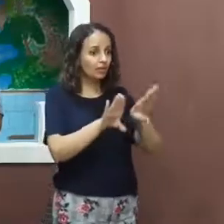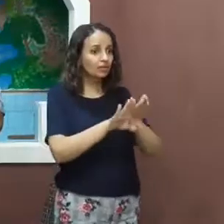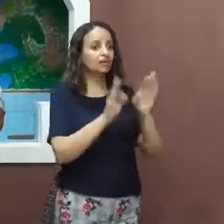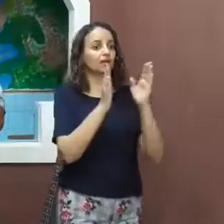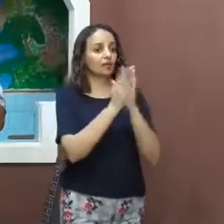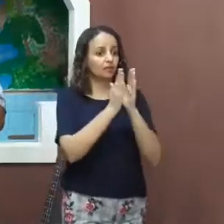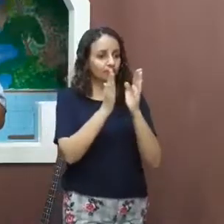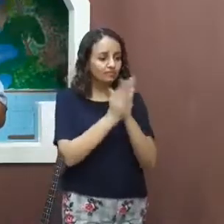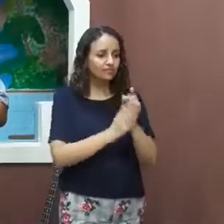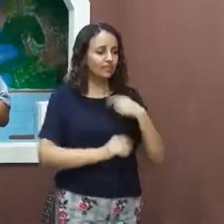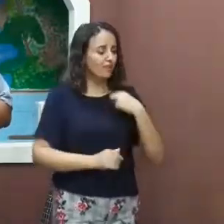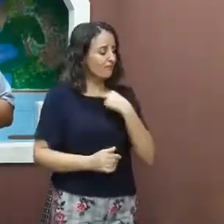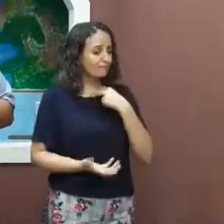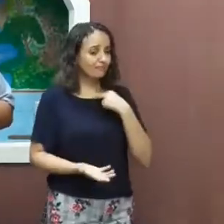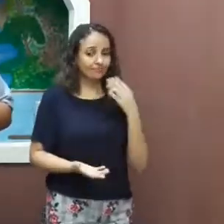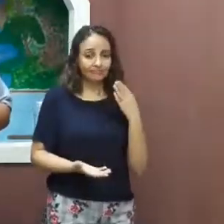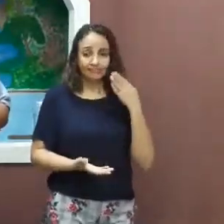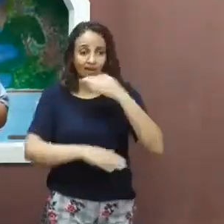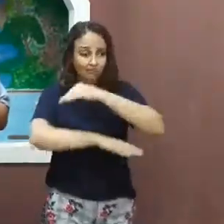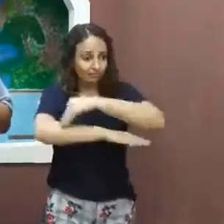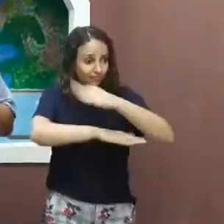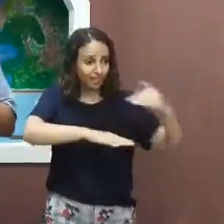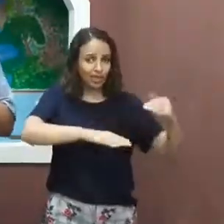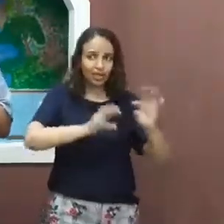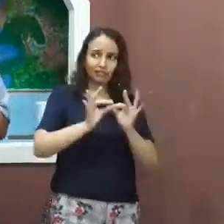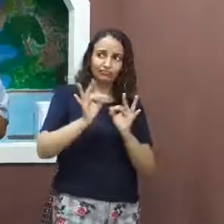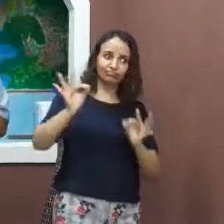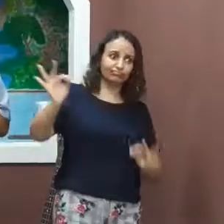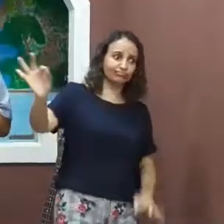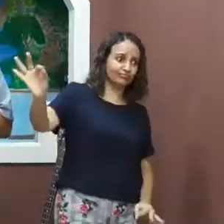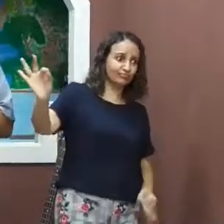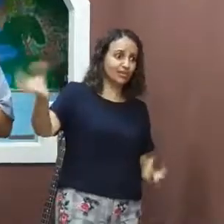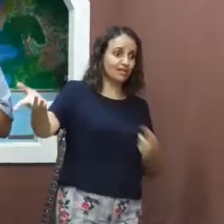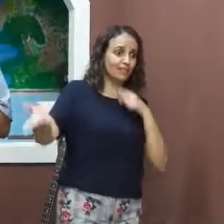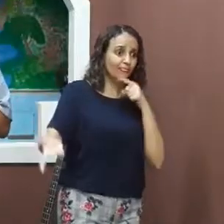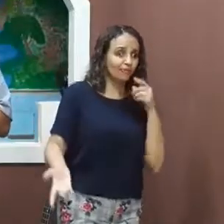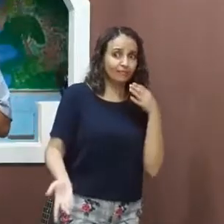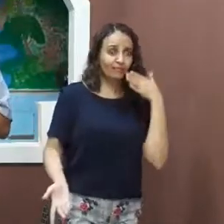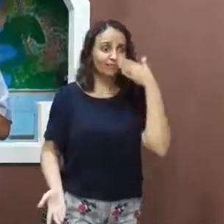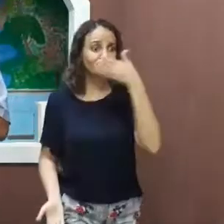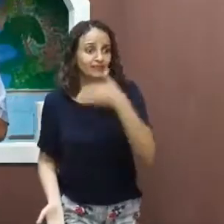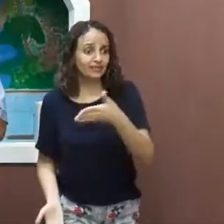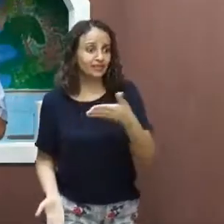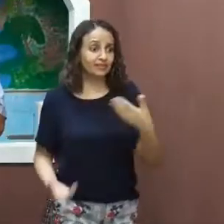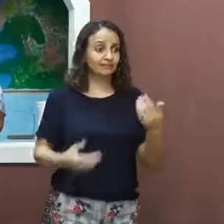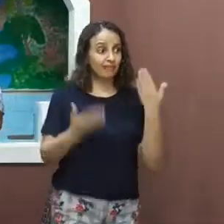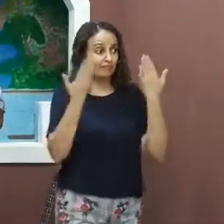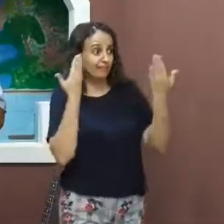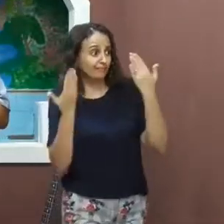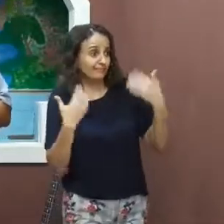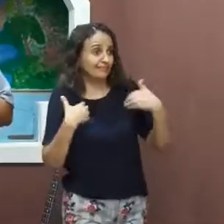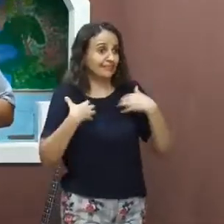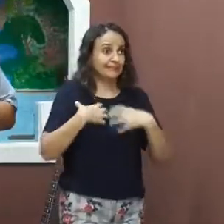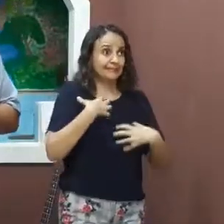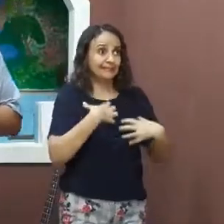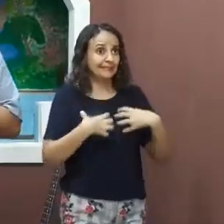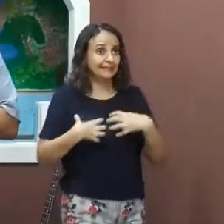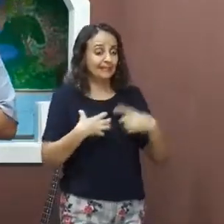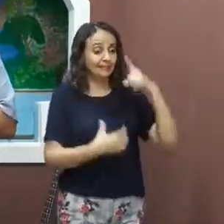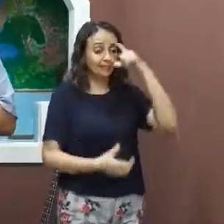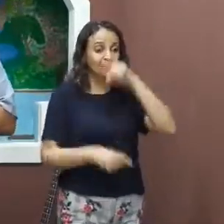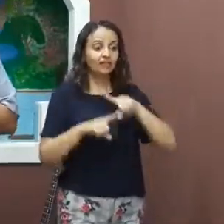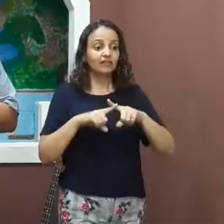podemos ir lá, nós não podemos ir à distância, talvez nós não podemos porque nós não temos estrutura física, emocional, psicológica para isso, mas nós